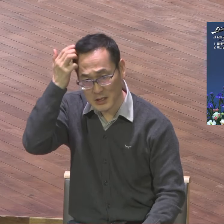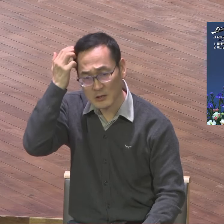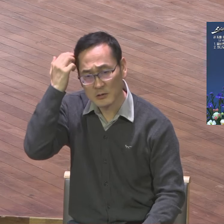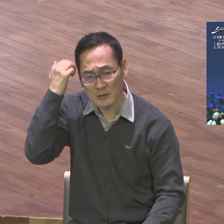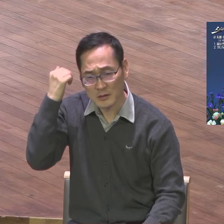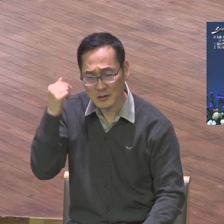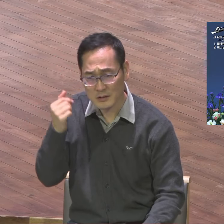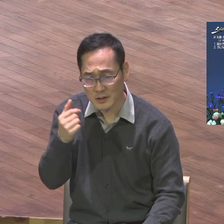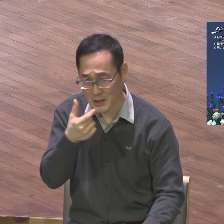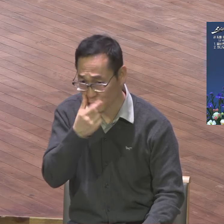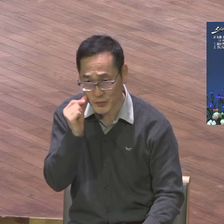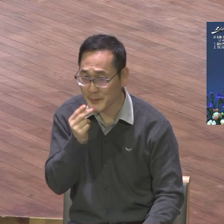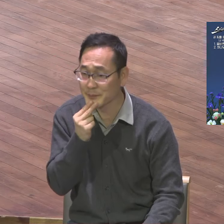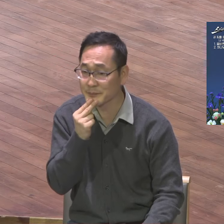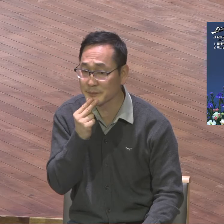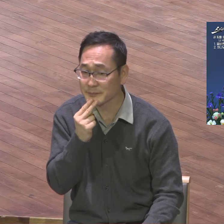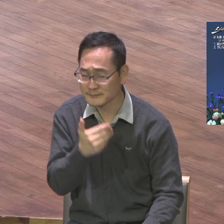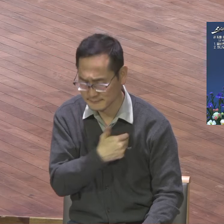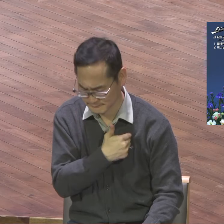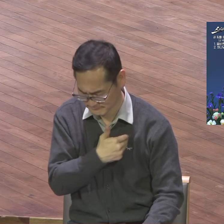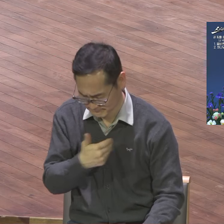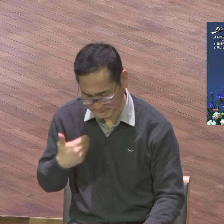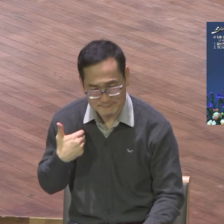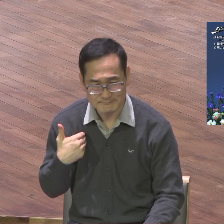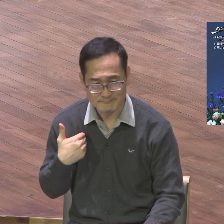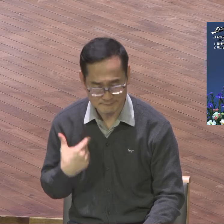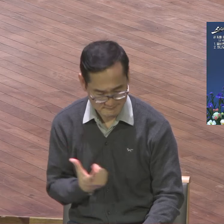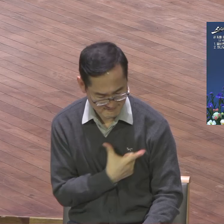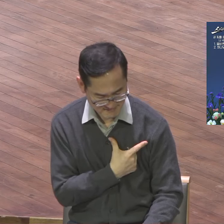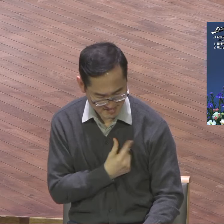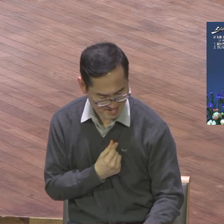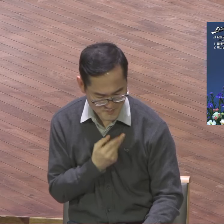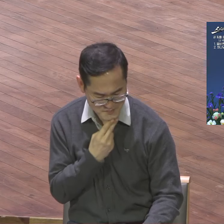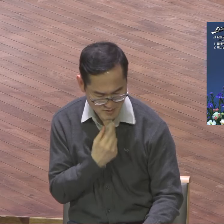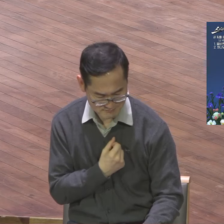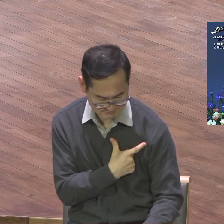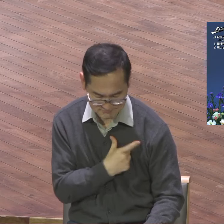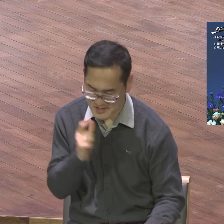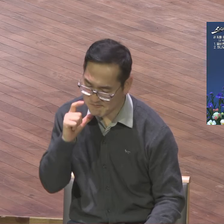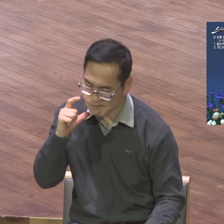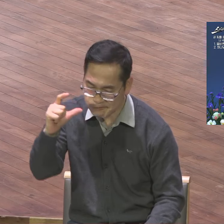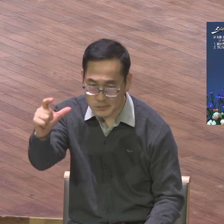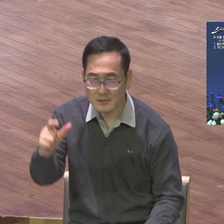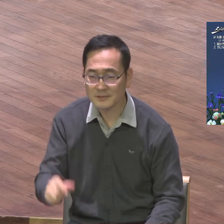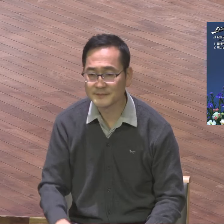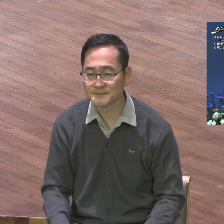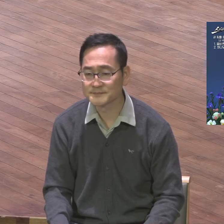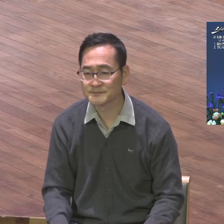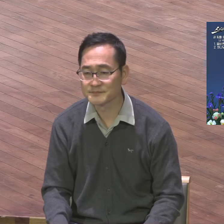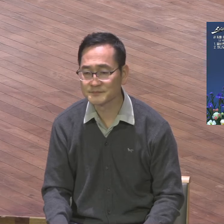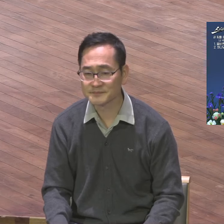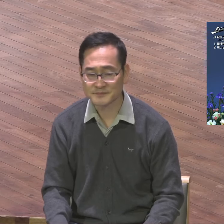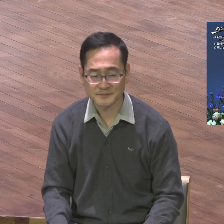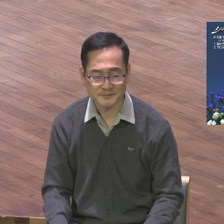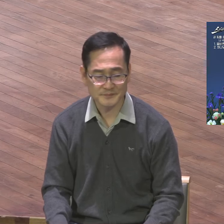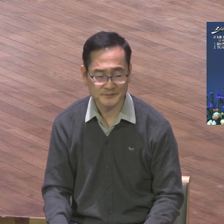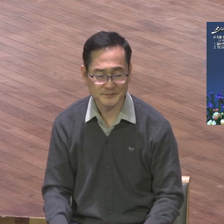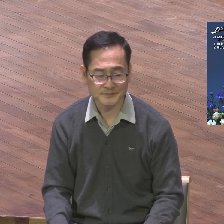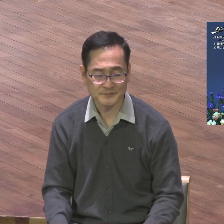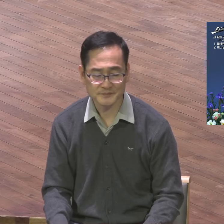모자람이 없어요. 앵꼬가 없다고. 담이 없고 그래. 담이 없고 담이